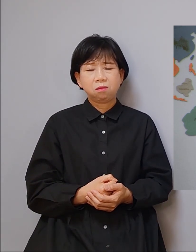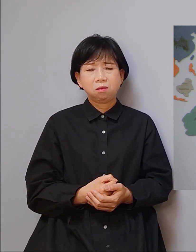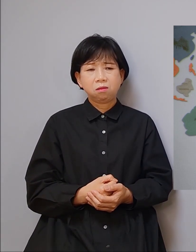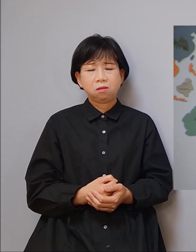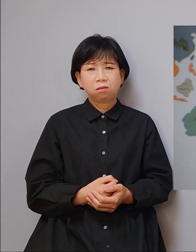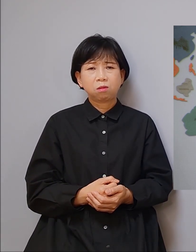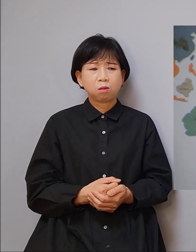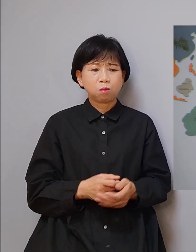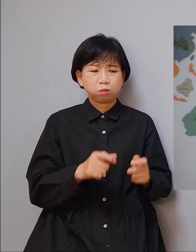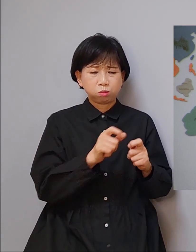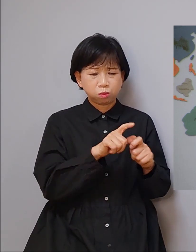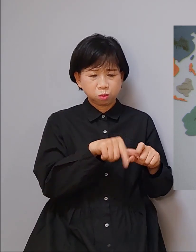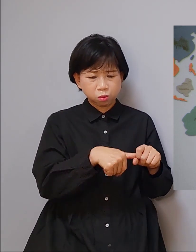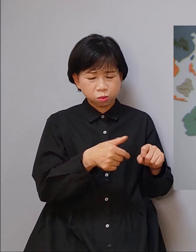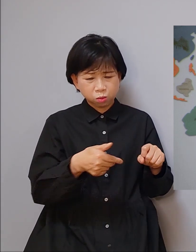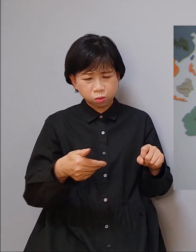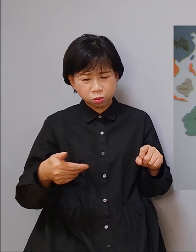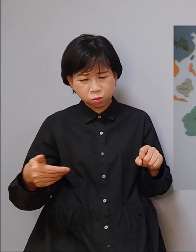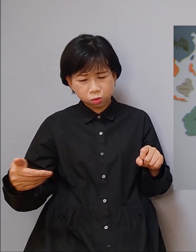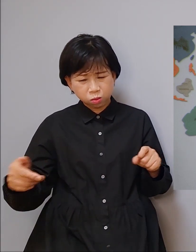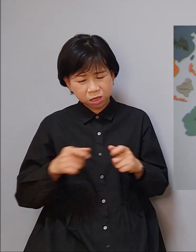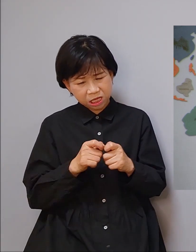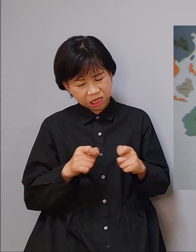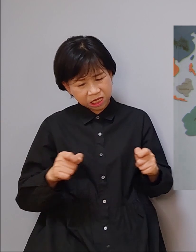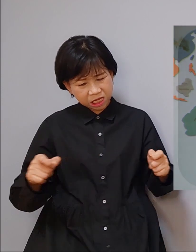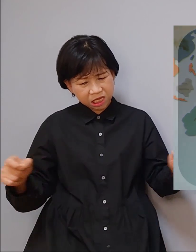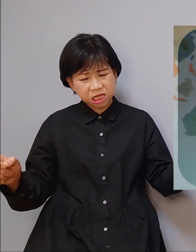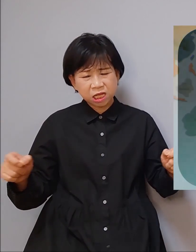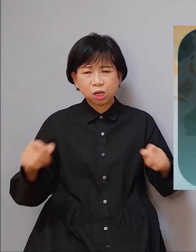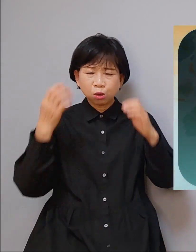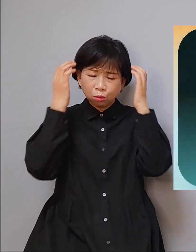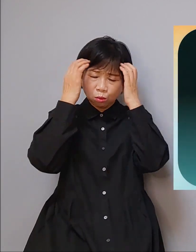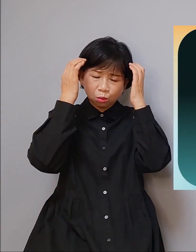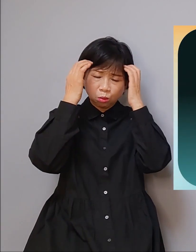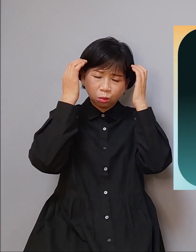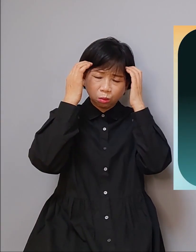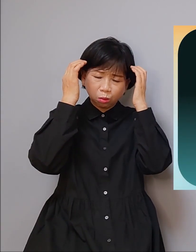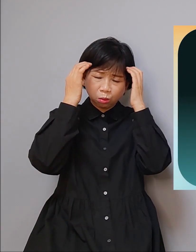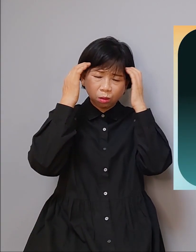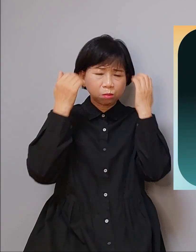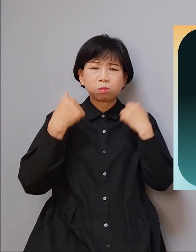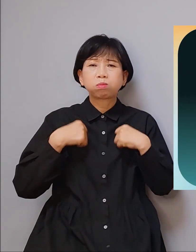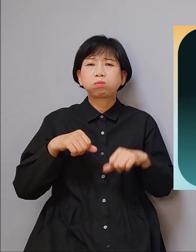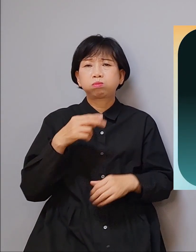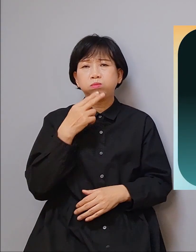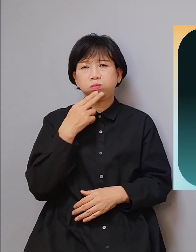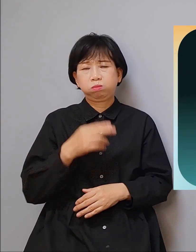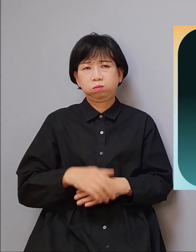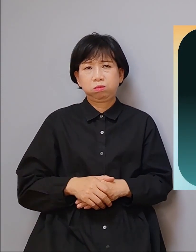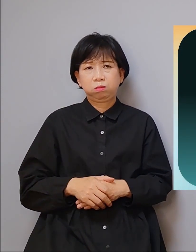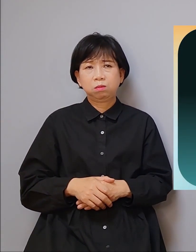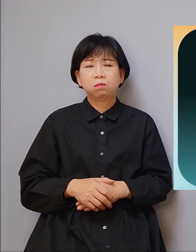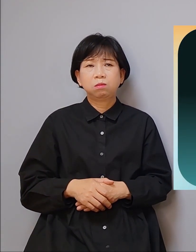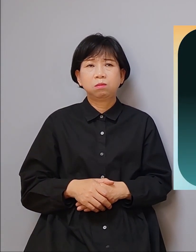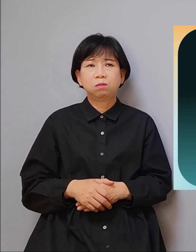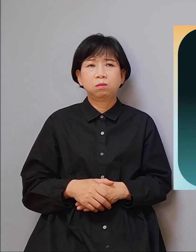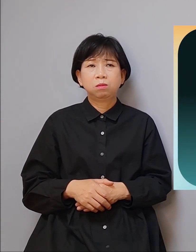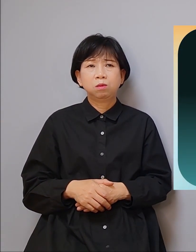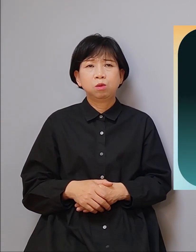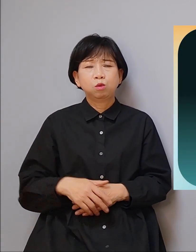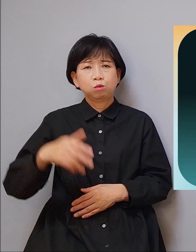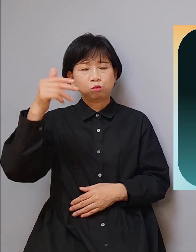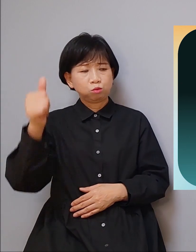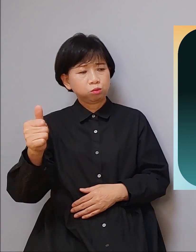어떻게 합니까? 포기하지 않습니다. 창세기 39장 3절에 말씀합니다. 그의 주인이 여호와께서 그와 함께